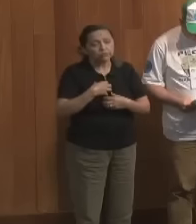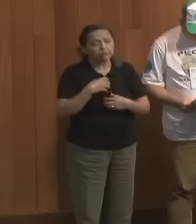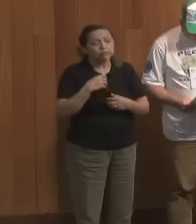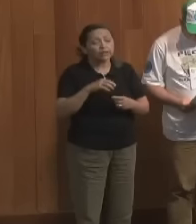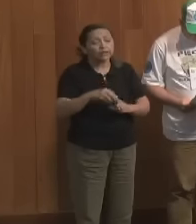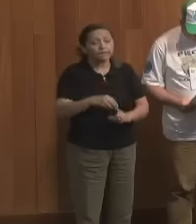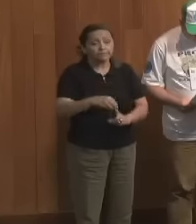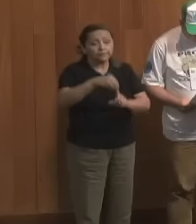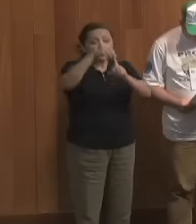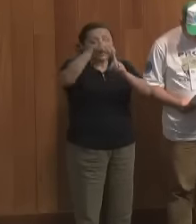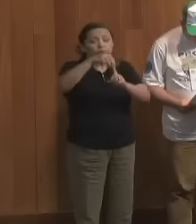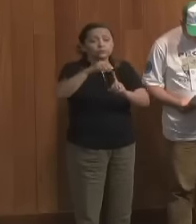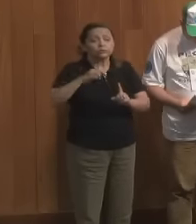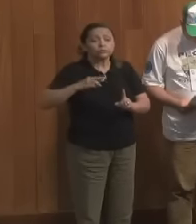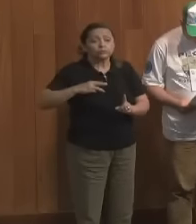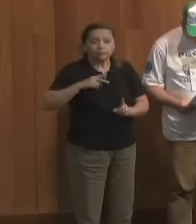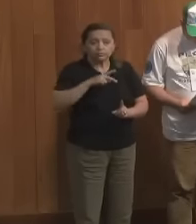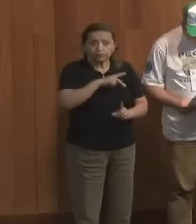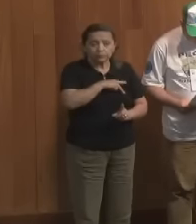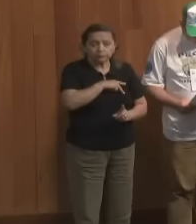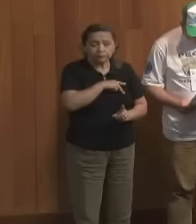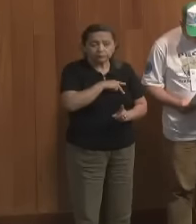ministérios públicos